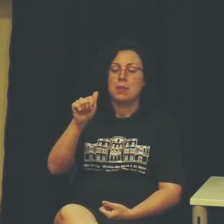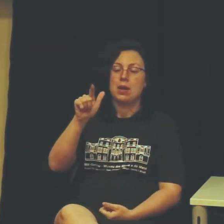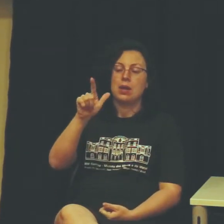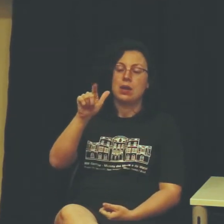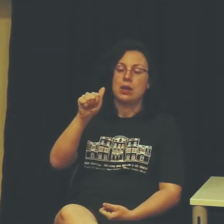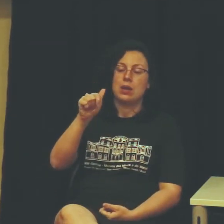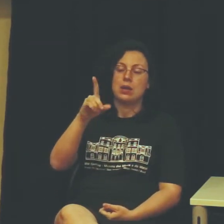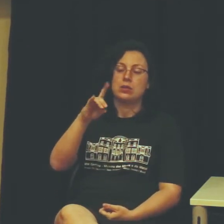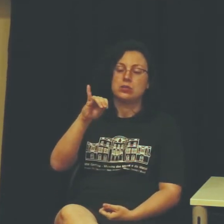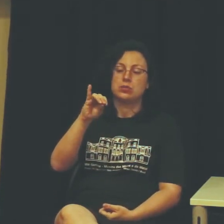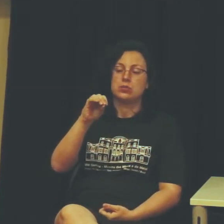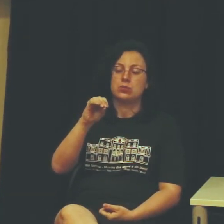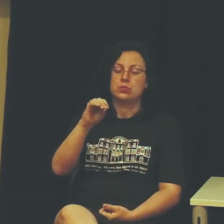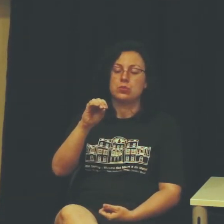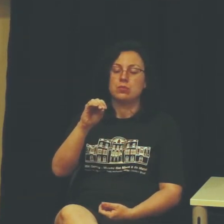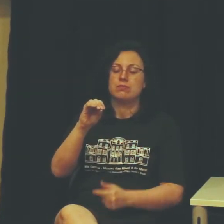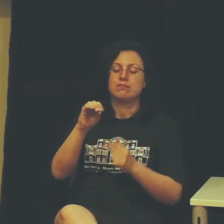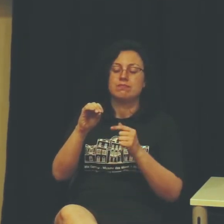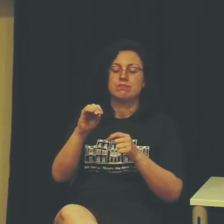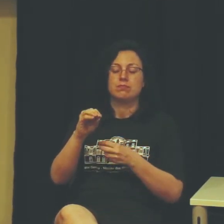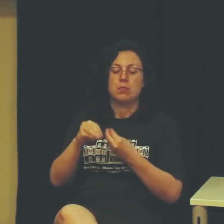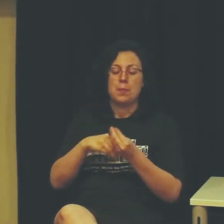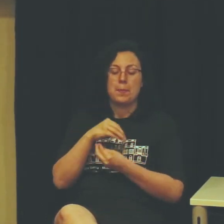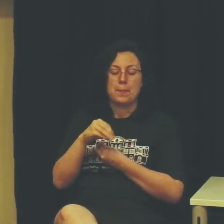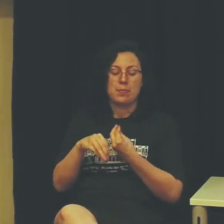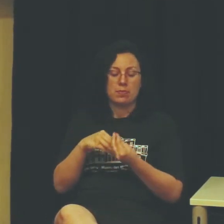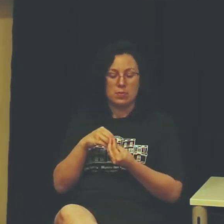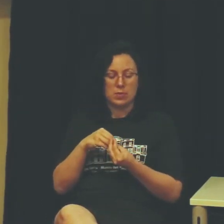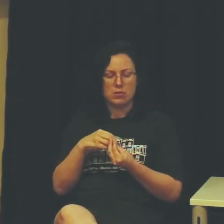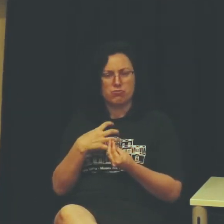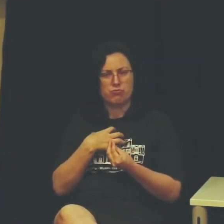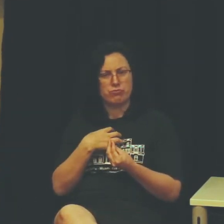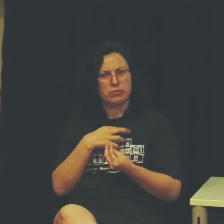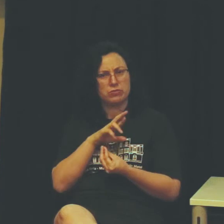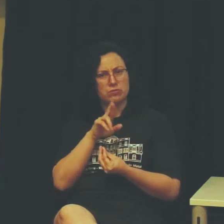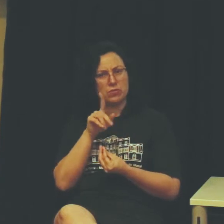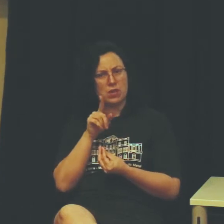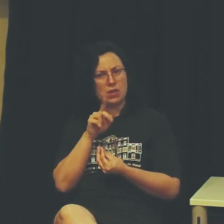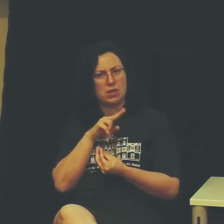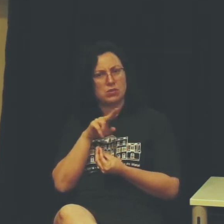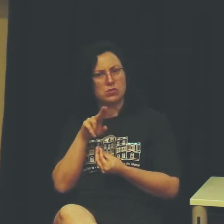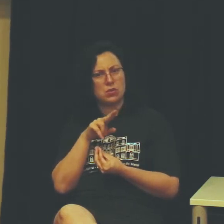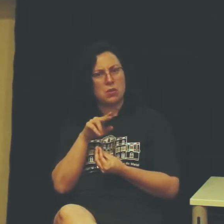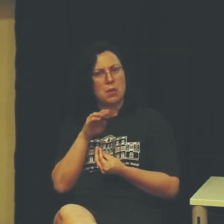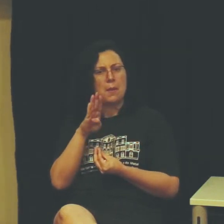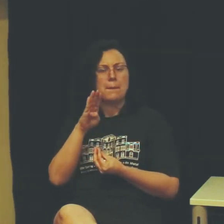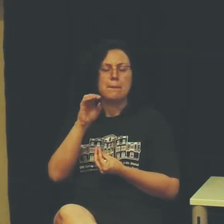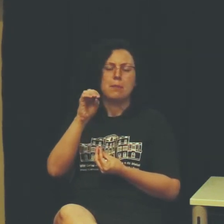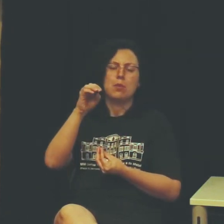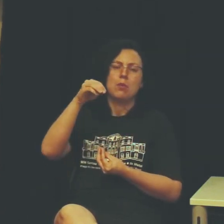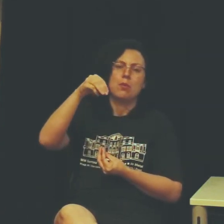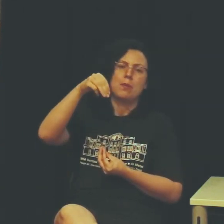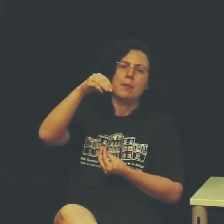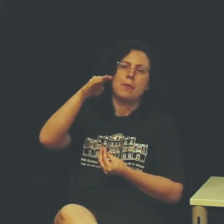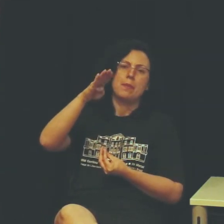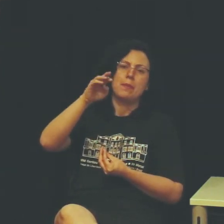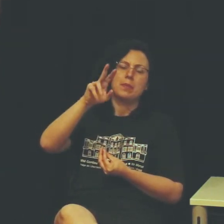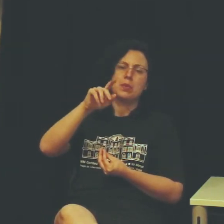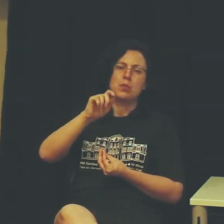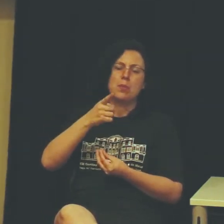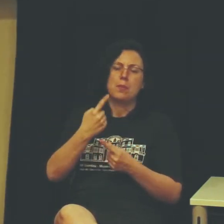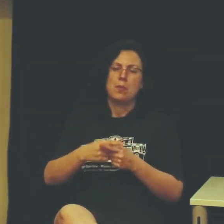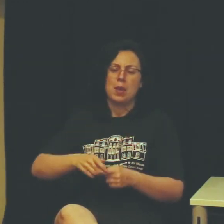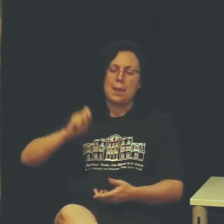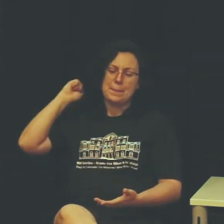confere, né, nessas quantidades uma propriedade diferente a essa pepita. Né, ela é chamada de bombril porque o pessoal pegava a marreta e batia